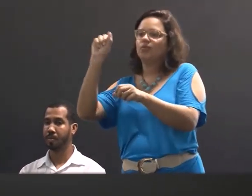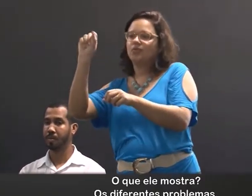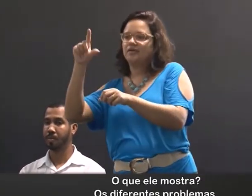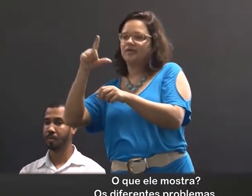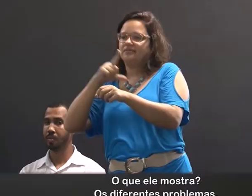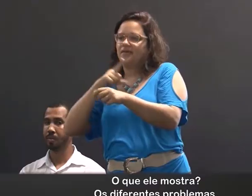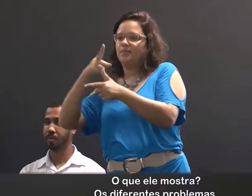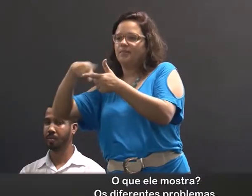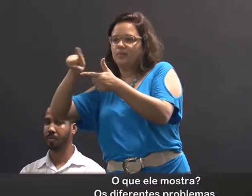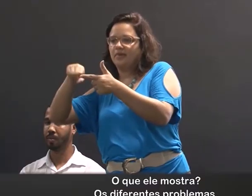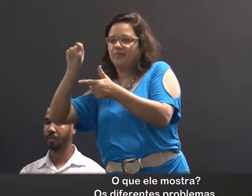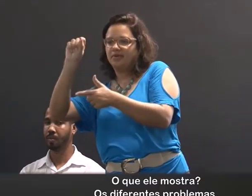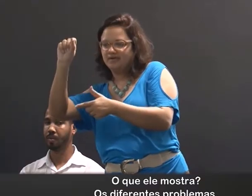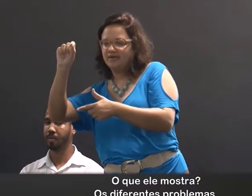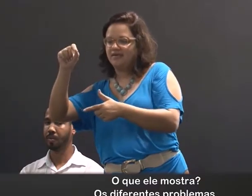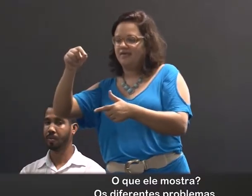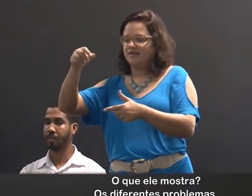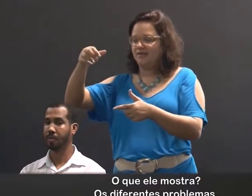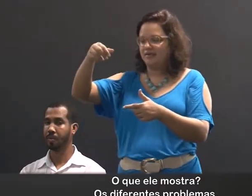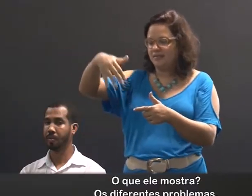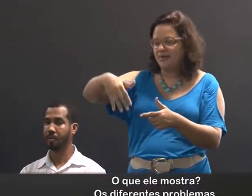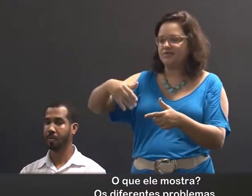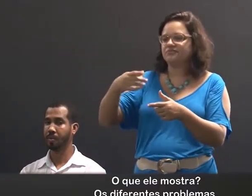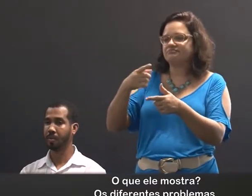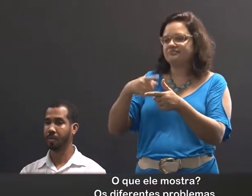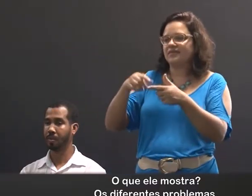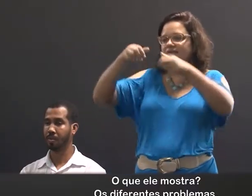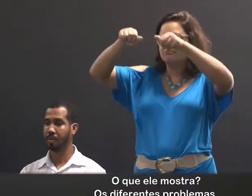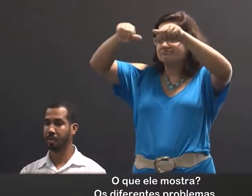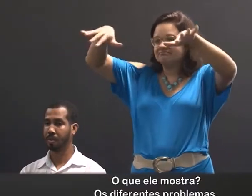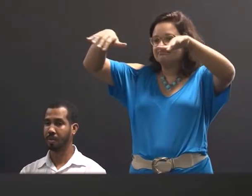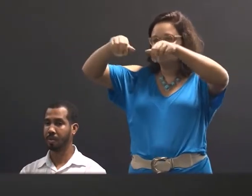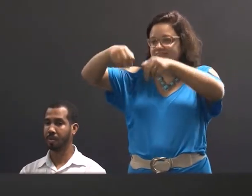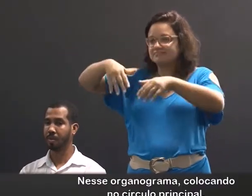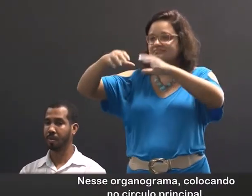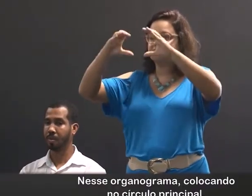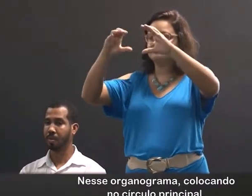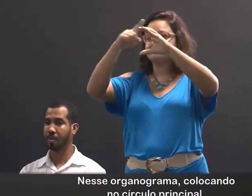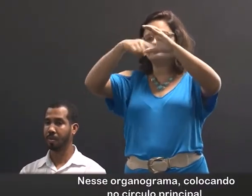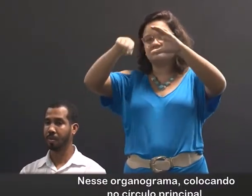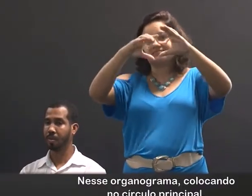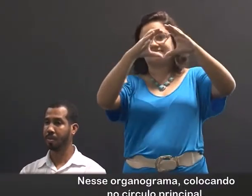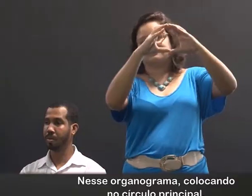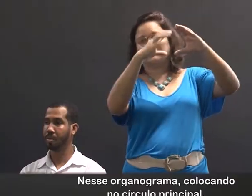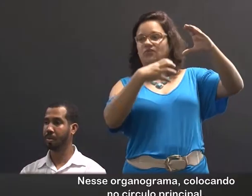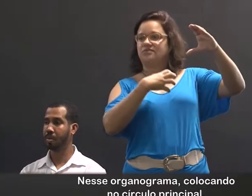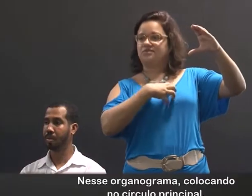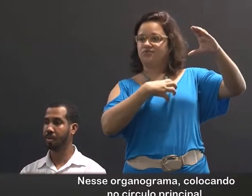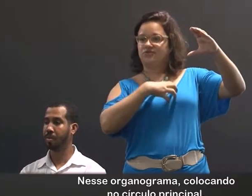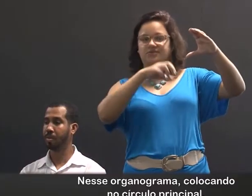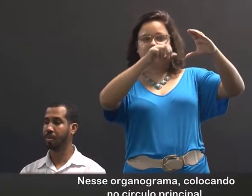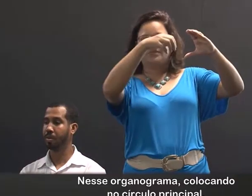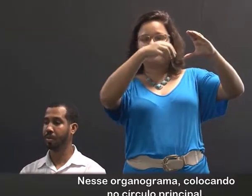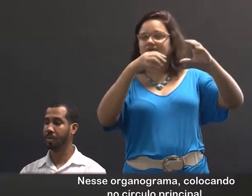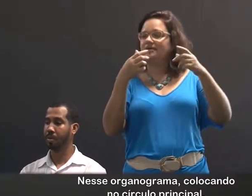Ele mostra o quê? Por exemplo, os diferentes problemas. Nesse organograma, por exemplo, colocando como no círculo